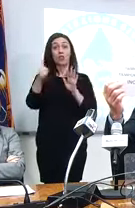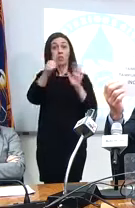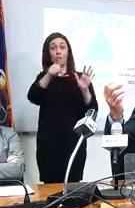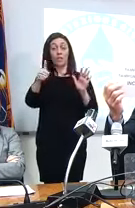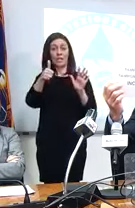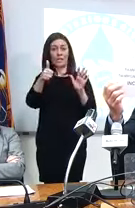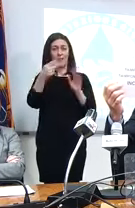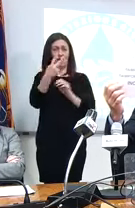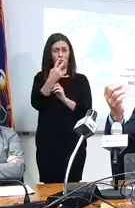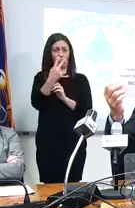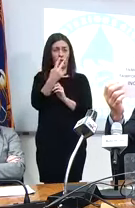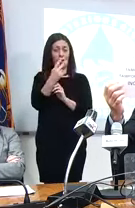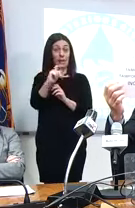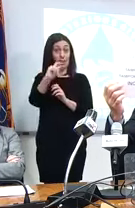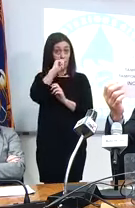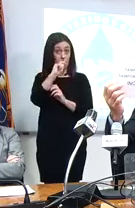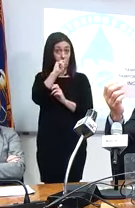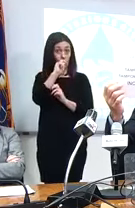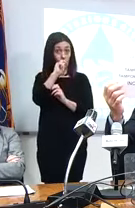tamponi,